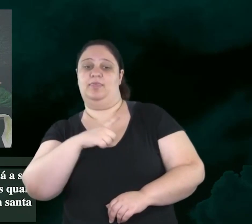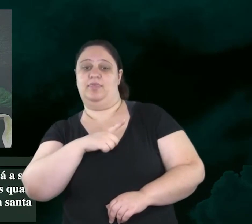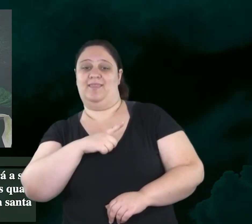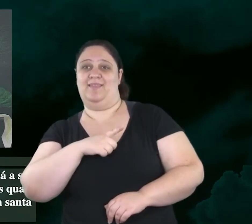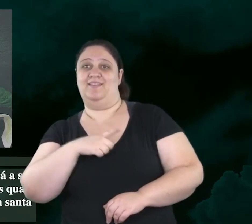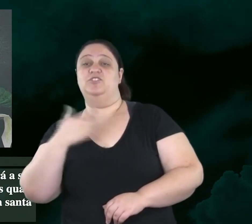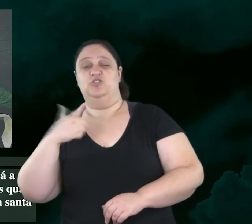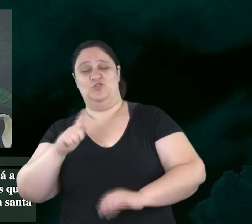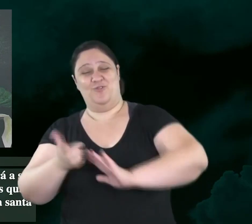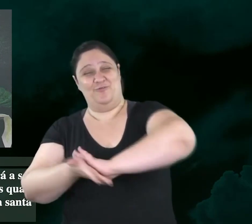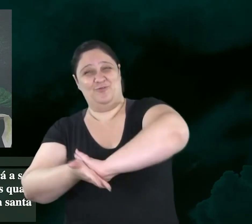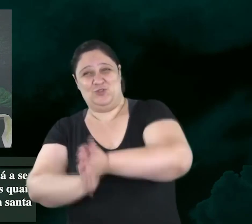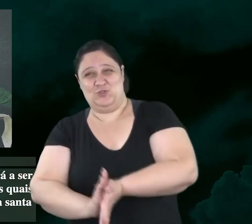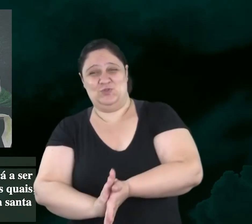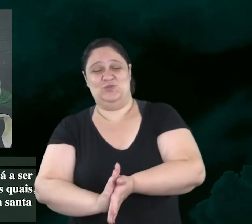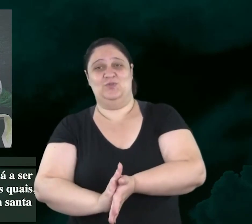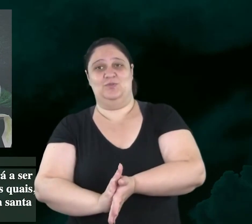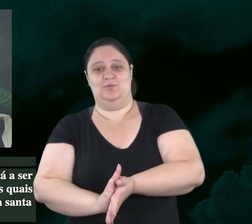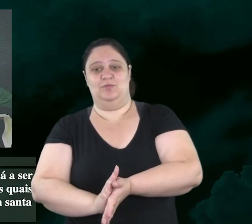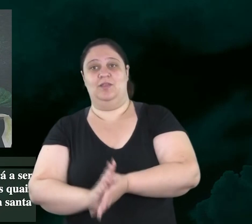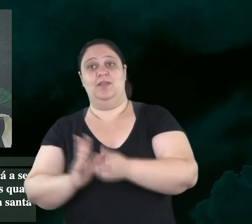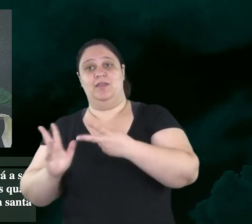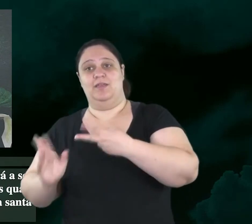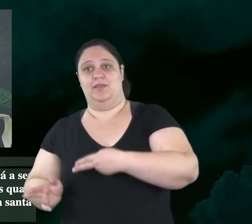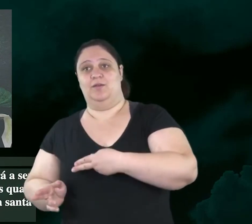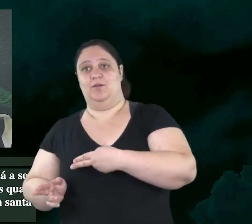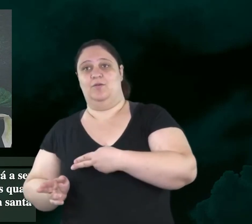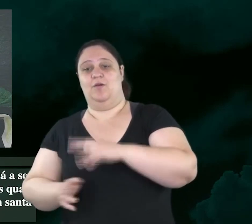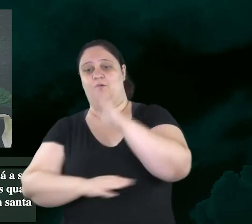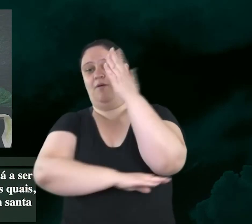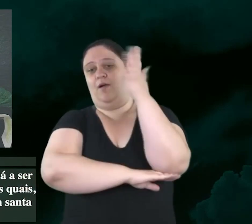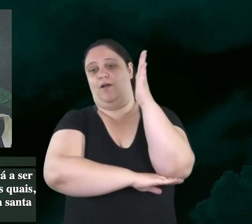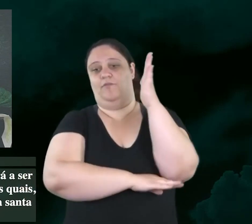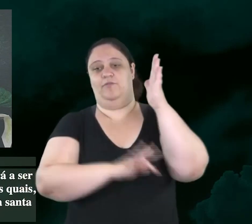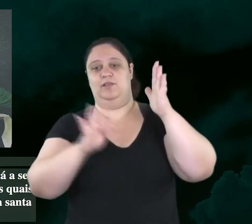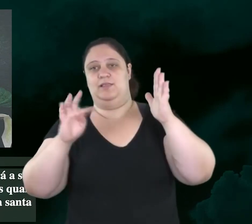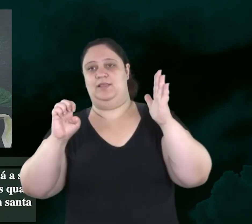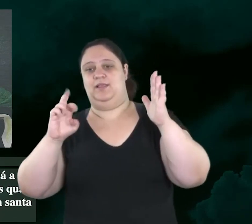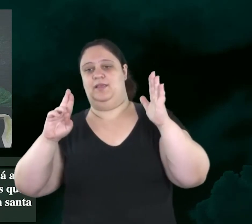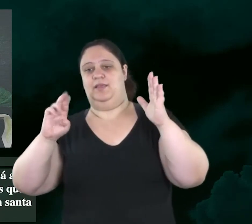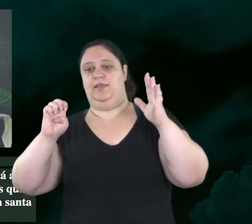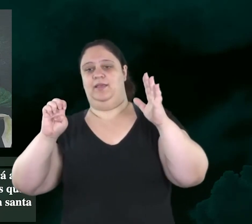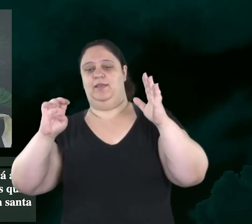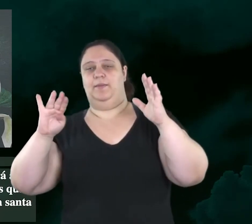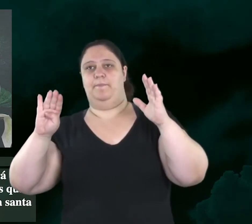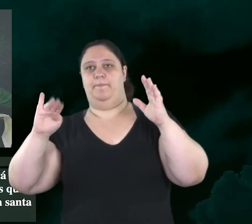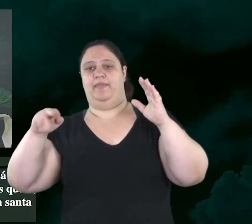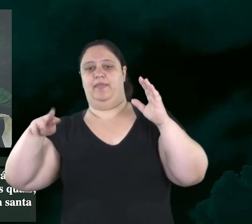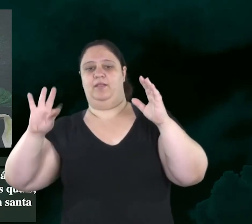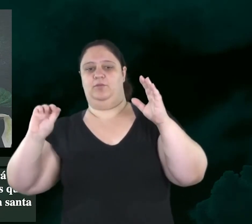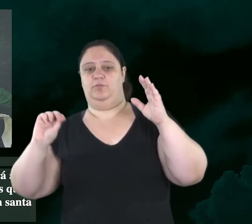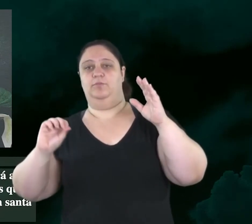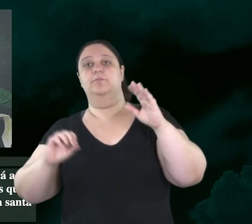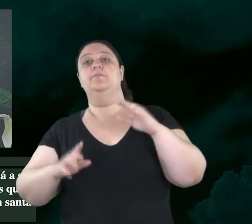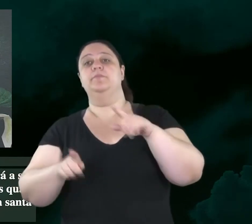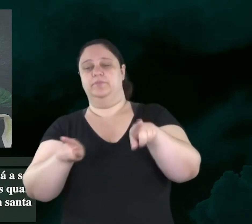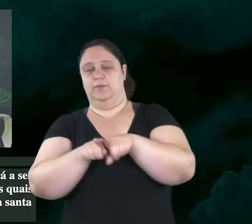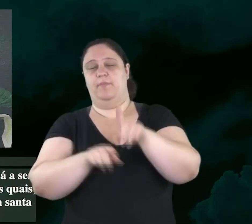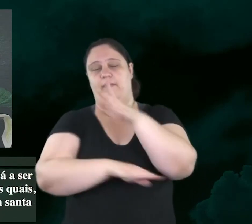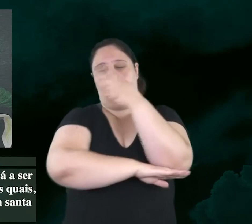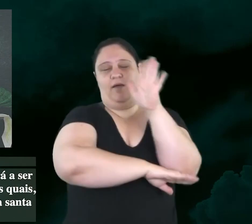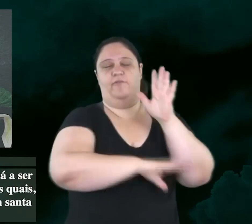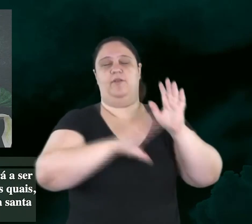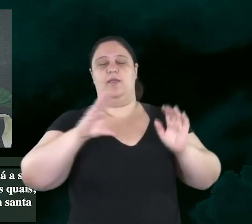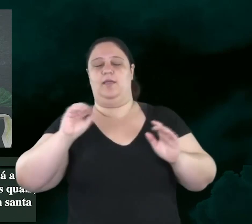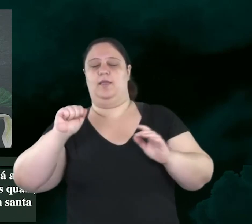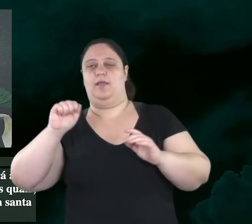queimado, como terebinto e como carvalho, dos quais depois de derribados ainda fica